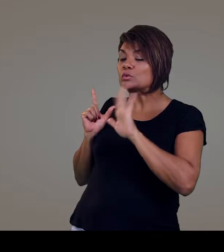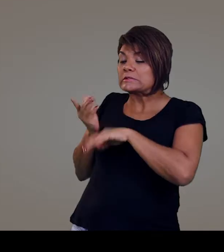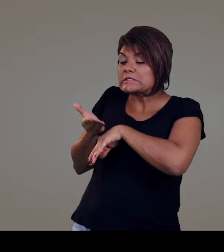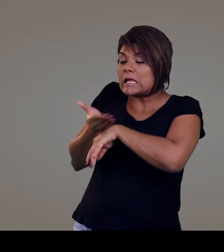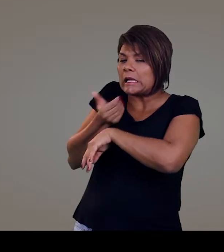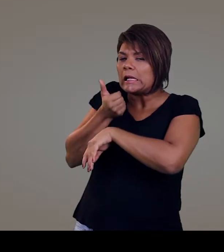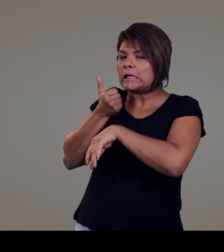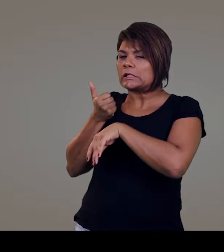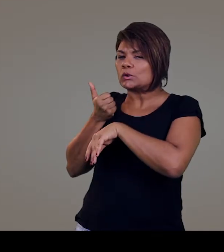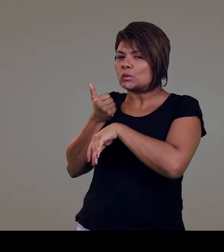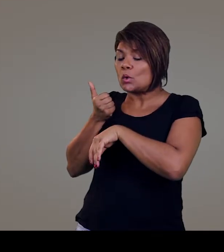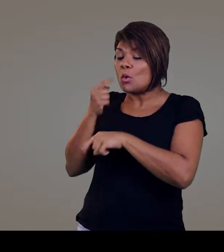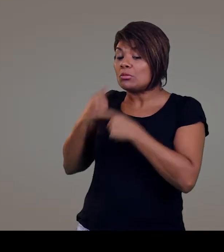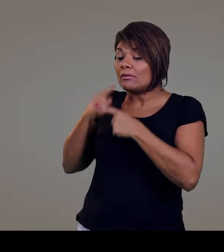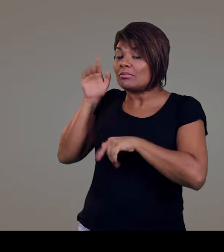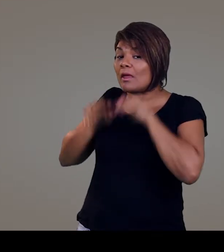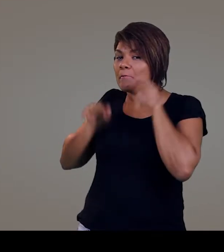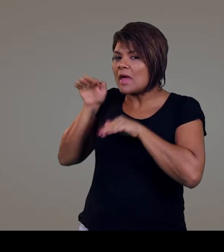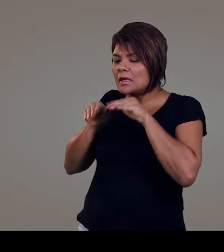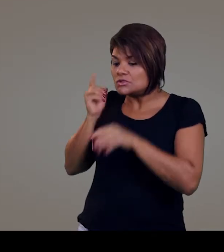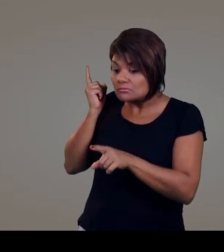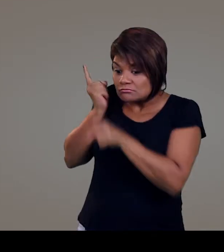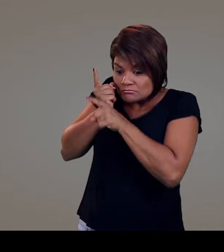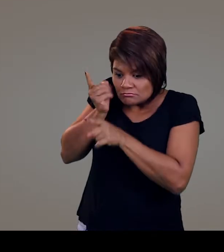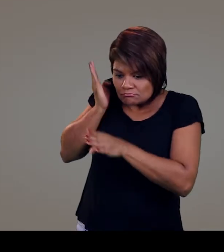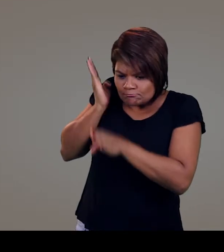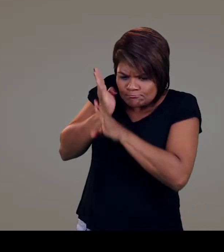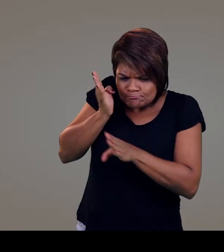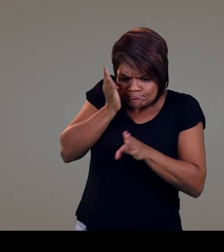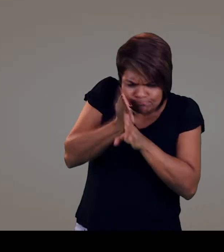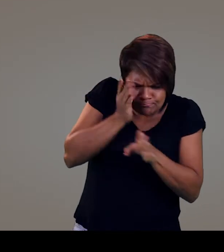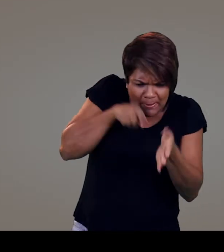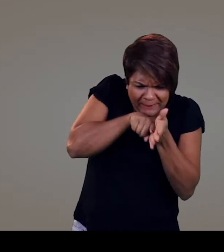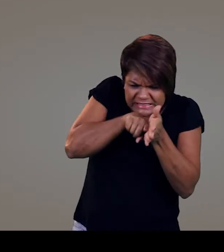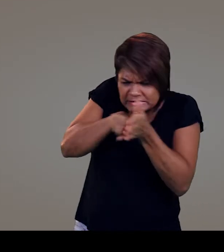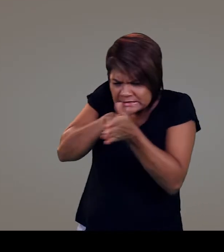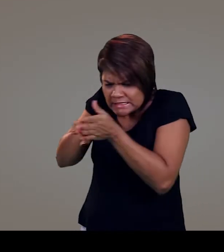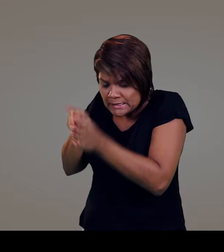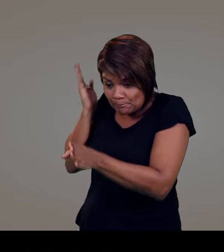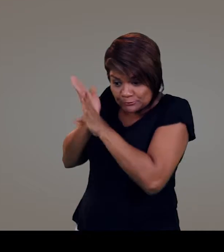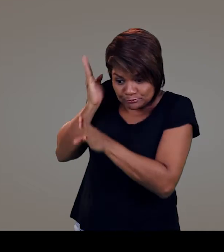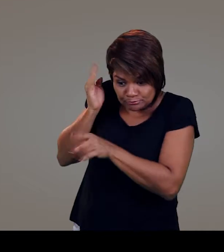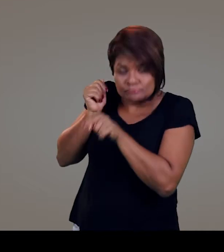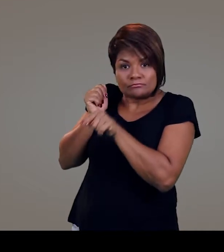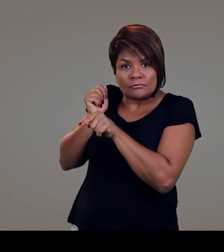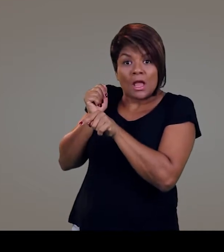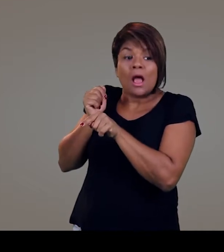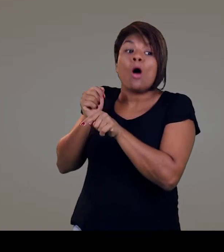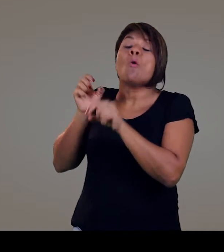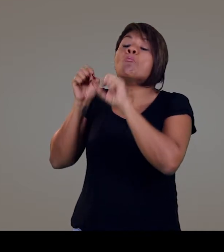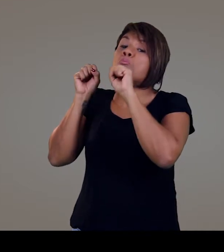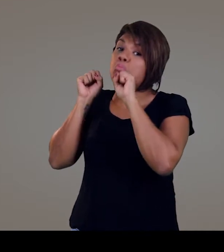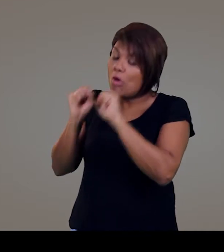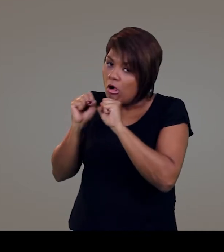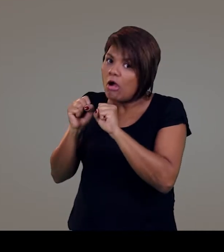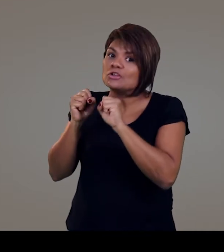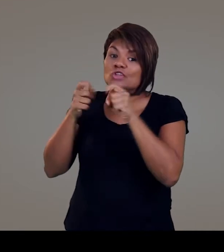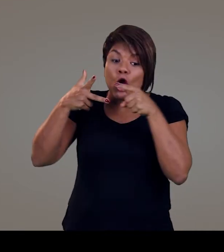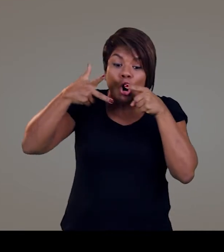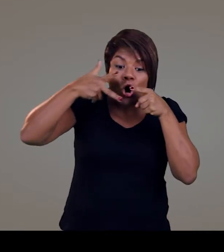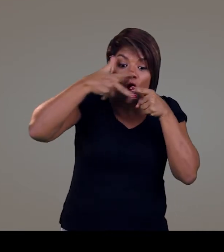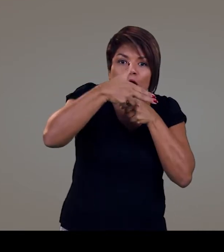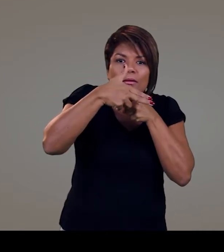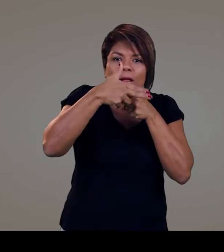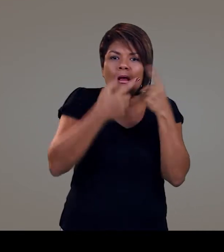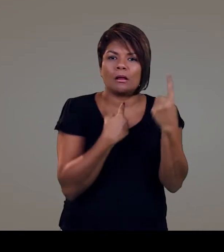como esse diagnóstico é feito, você interrompe a primeira relação, né? A primeira e